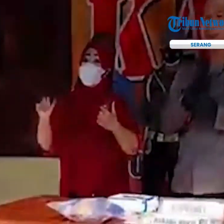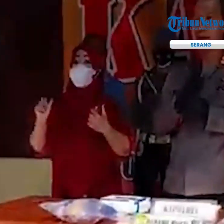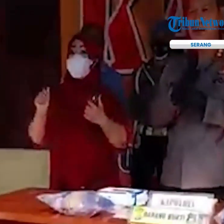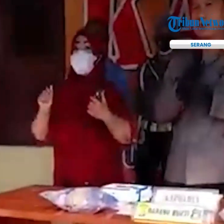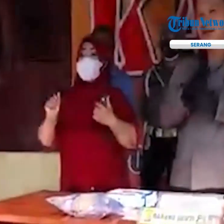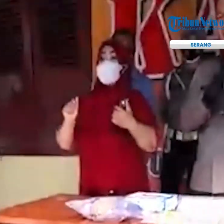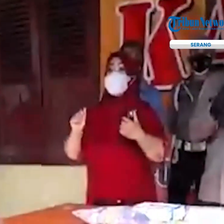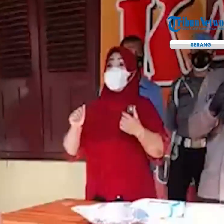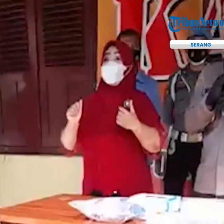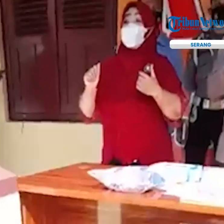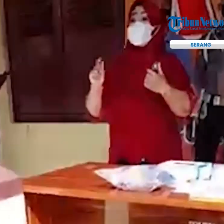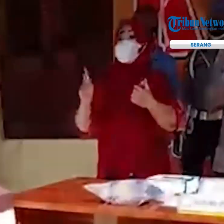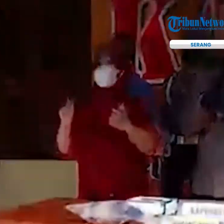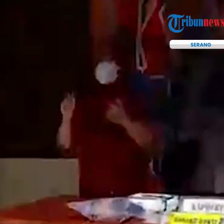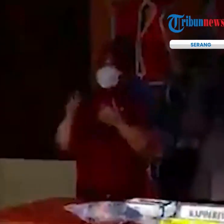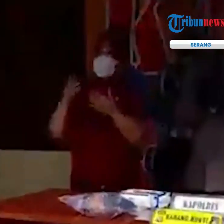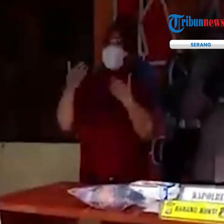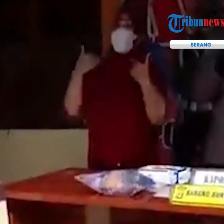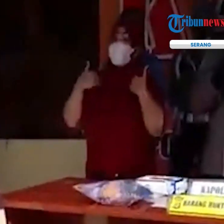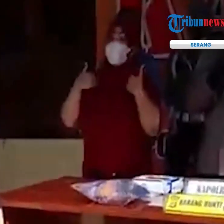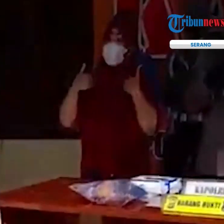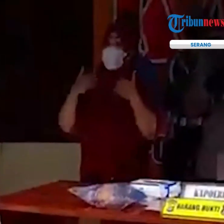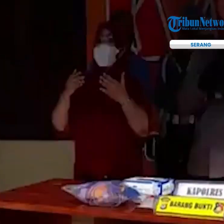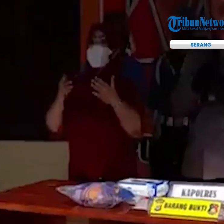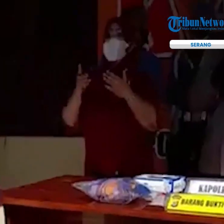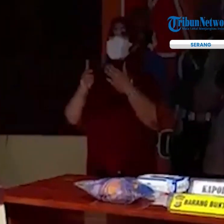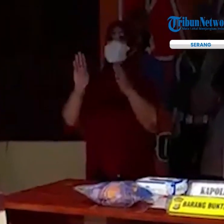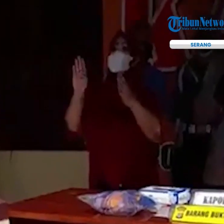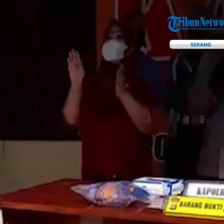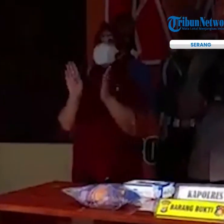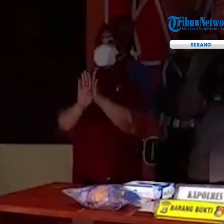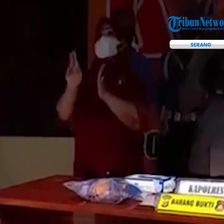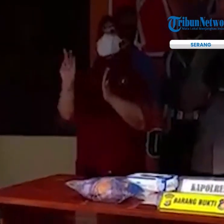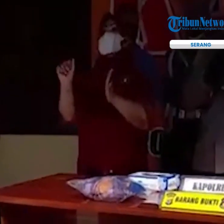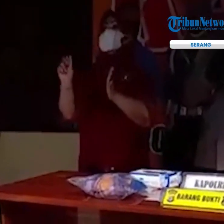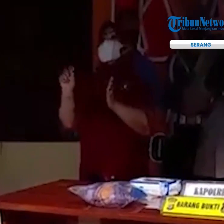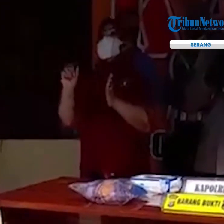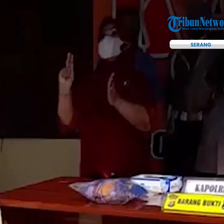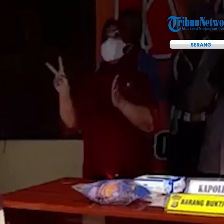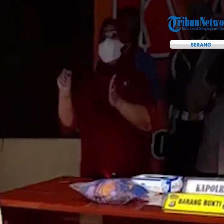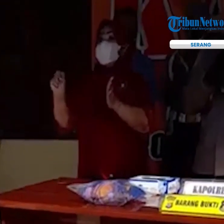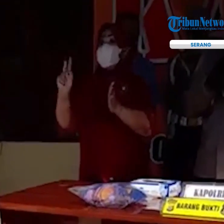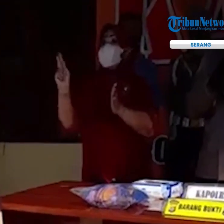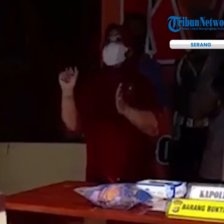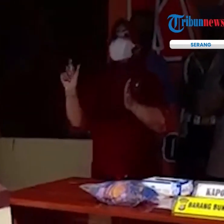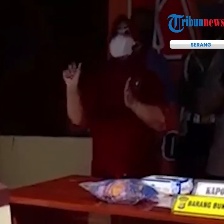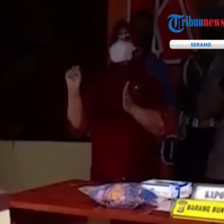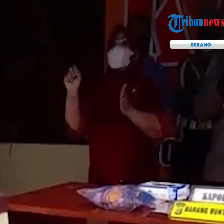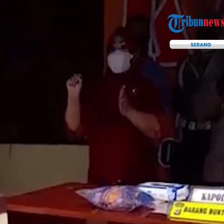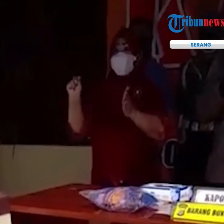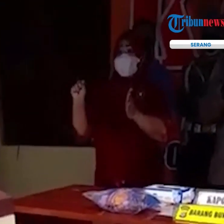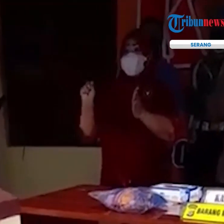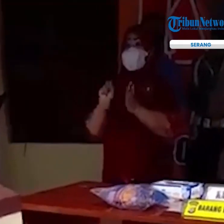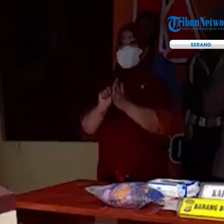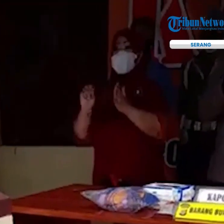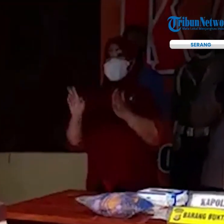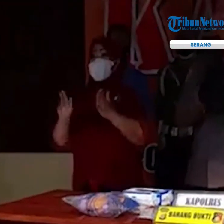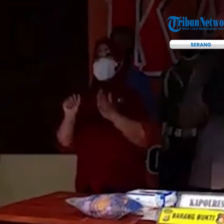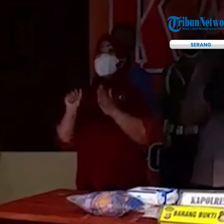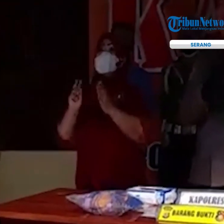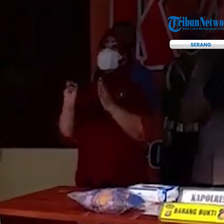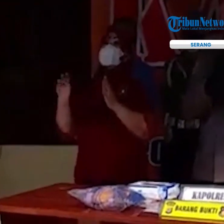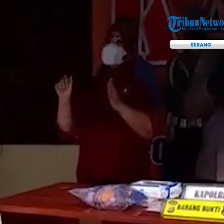eh eh Hai ke terkenal kebutuhan khusus artinya korban mengalami